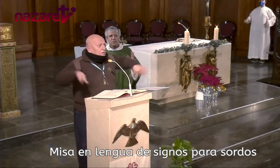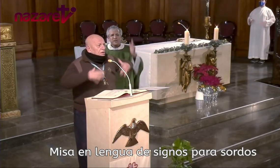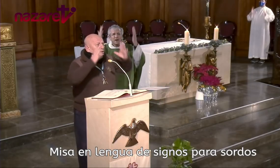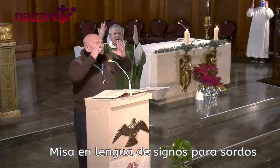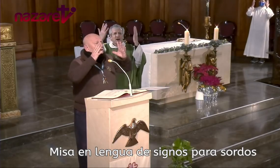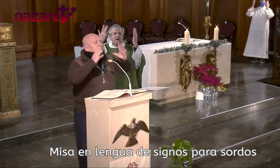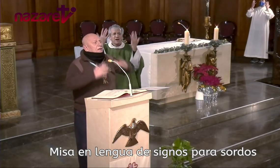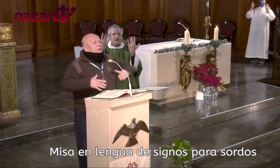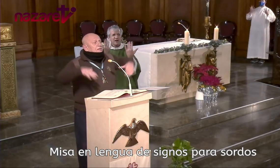aleluya,